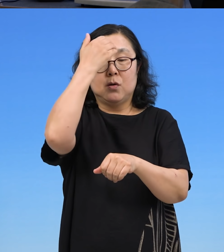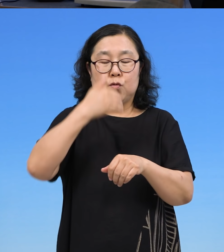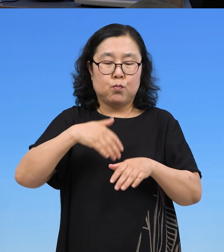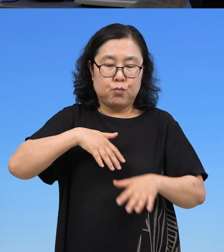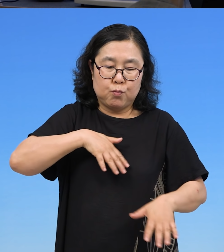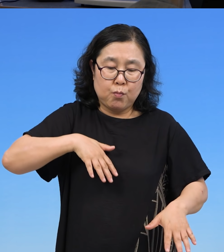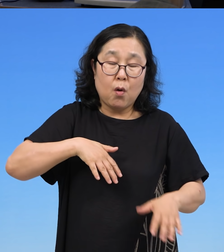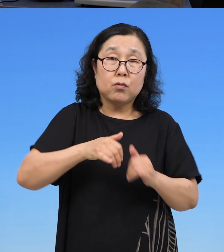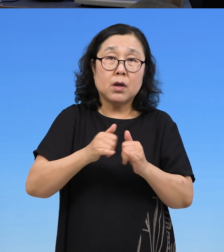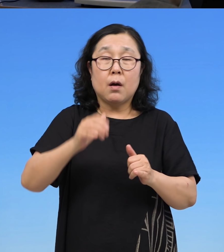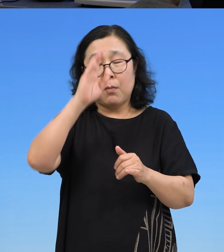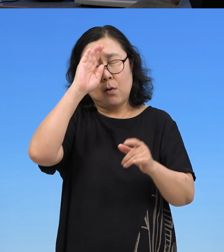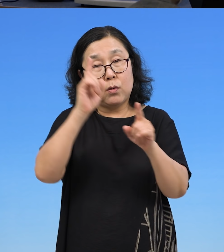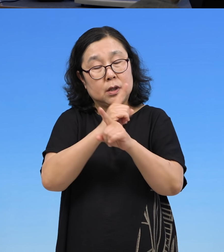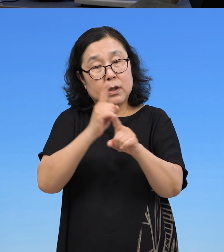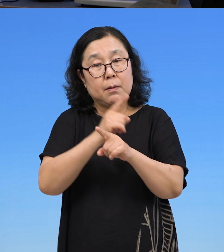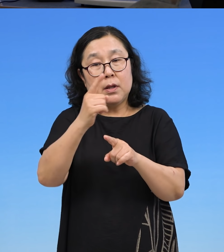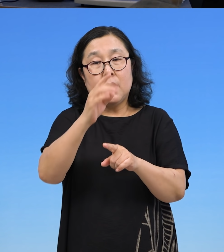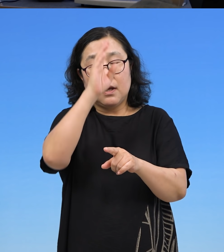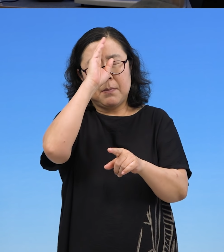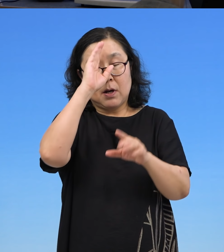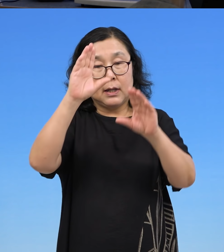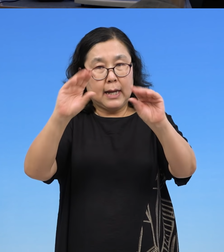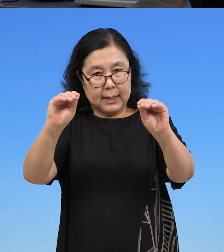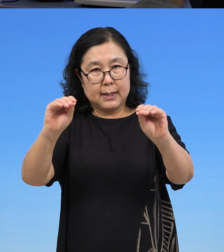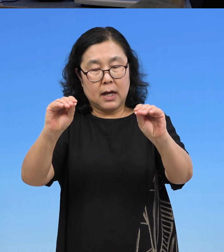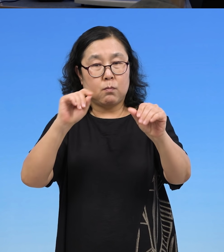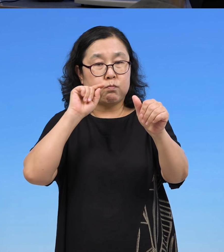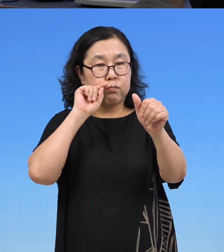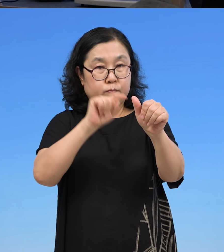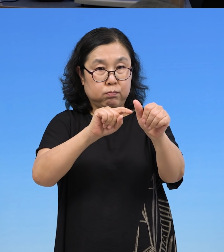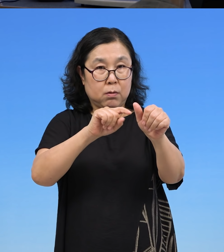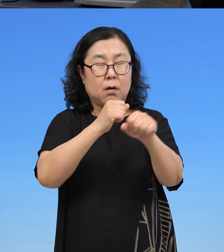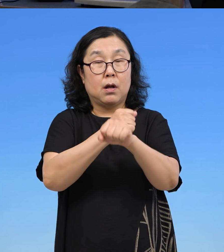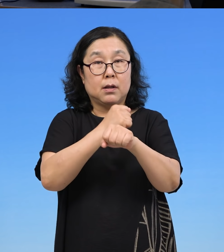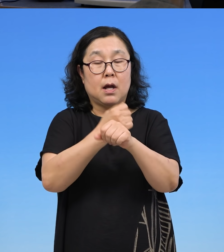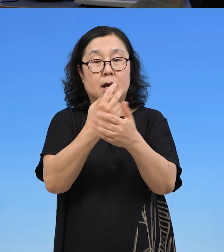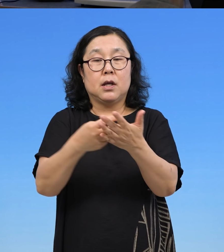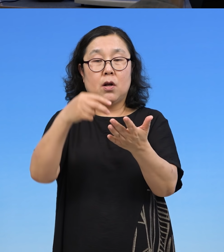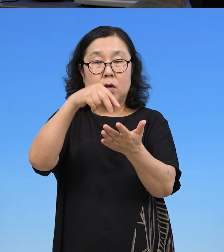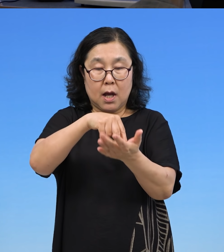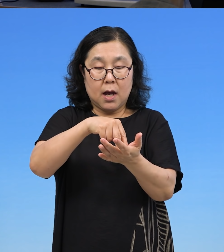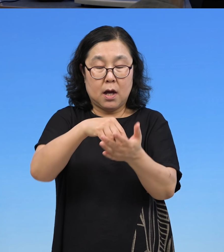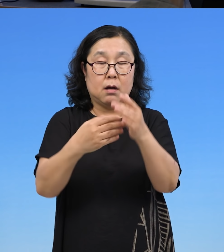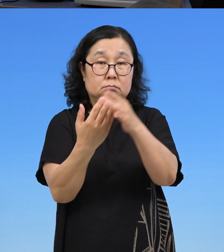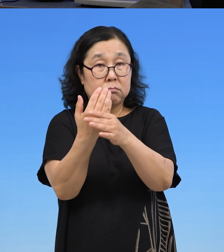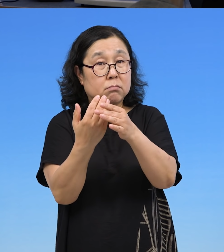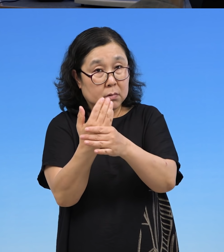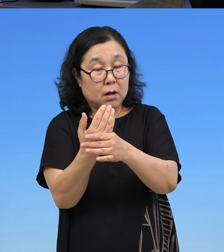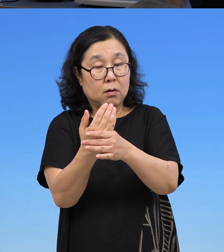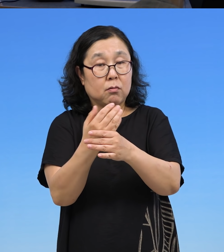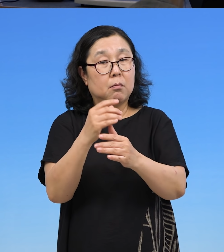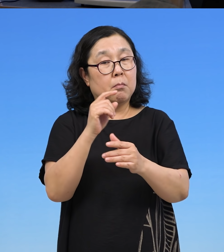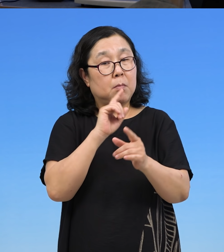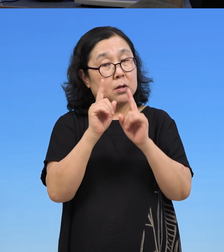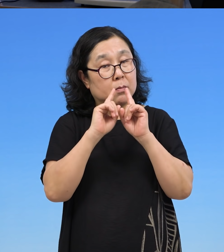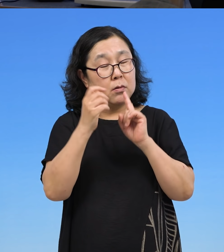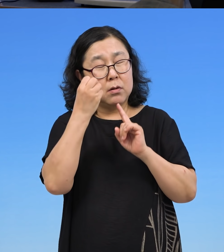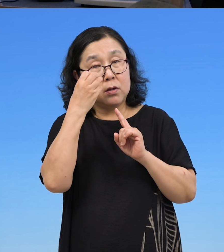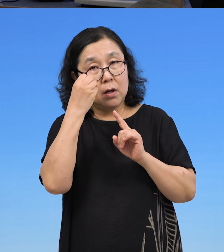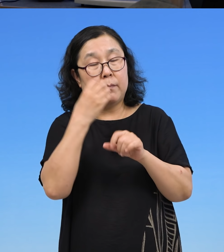지금 중풍병자를 고쳐주는 상황이라면 네 병이 나았느니라 이제 일어날 힘이 생겼누니라 뭐 이렇게 가야 되는 거